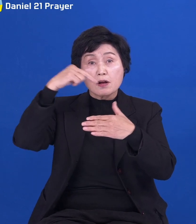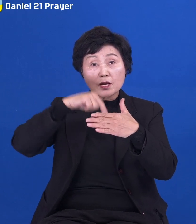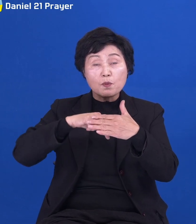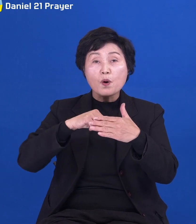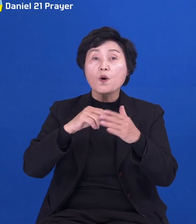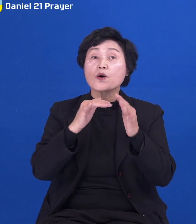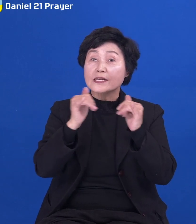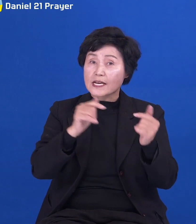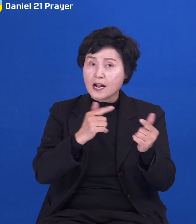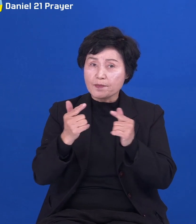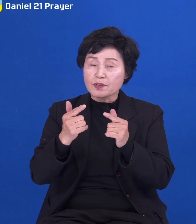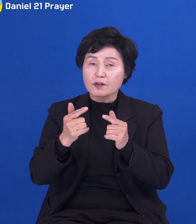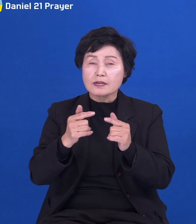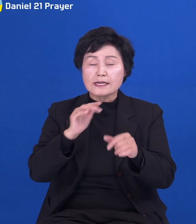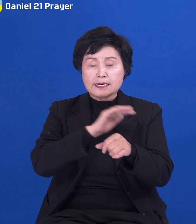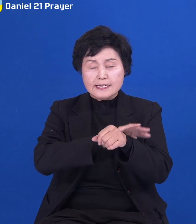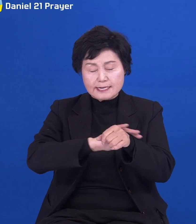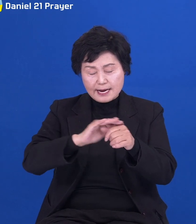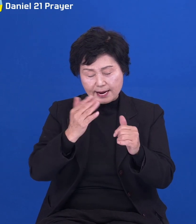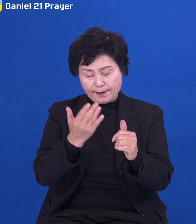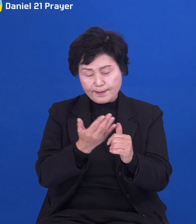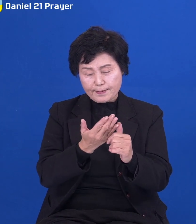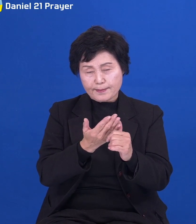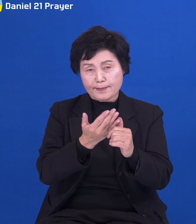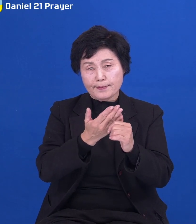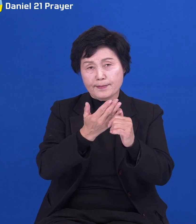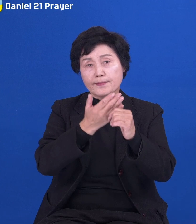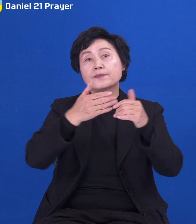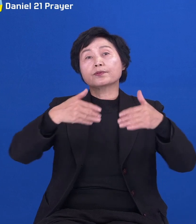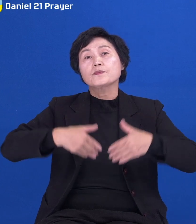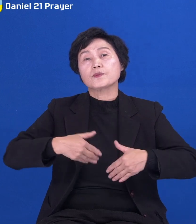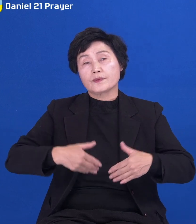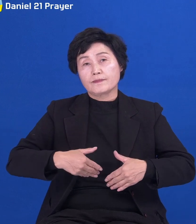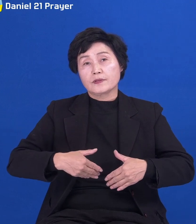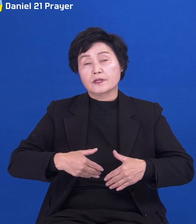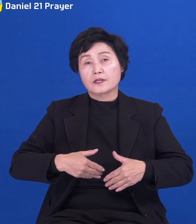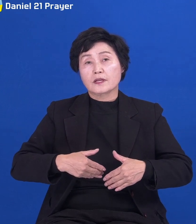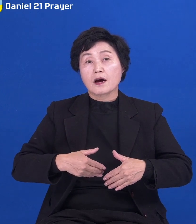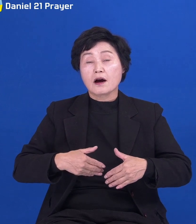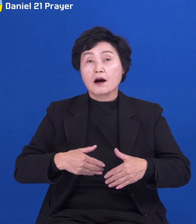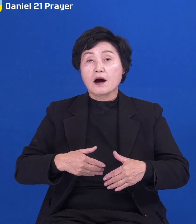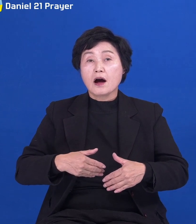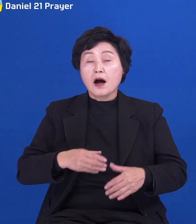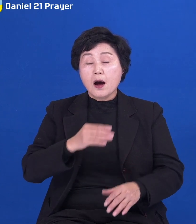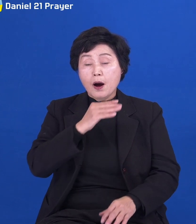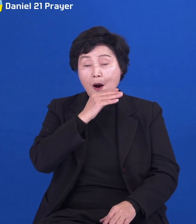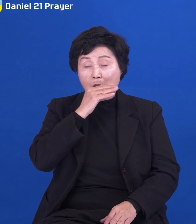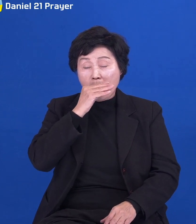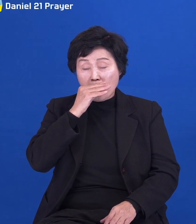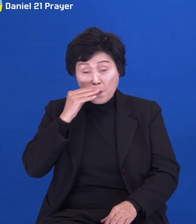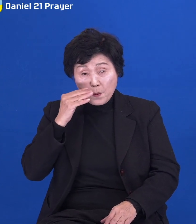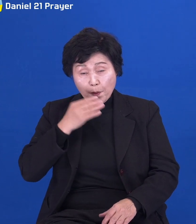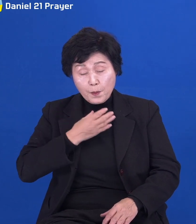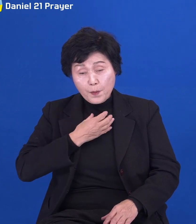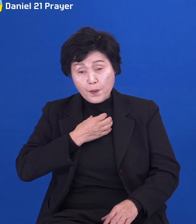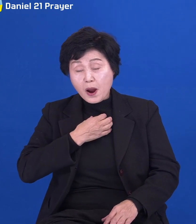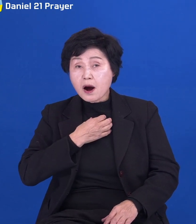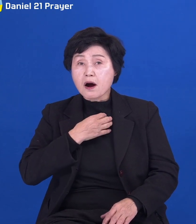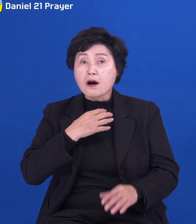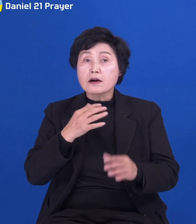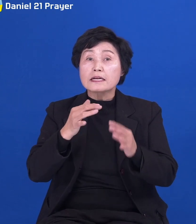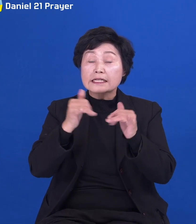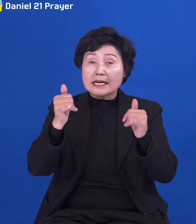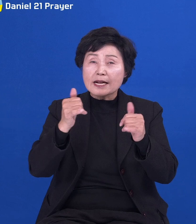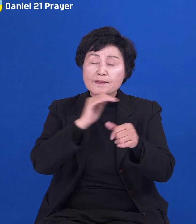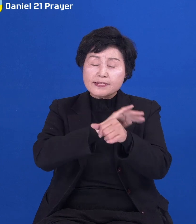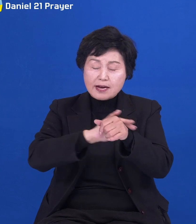시키는 것이 제일 중요해요. 올바르고 경건한 북한 지도자 한 사람을 준비시키는 것이 얼마나 힘이